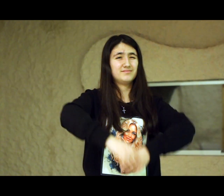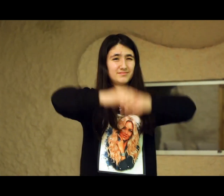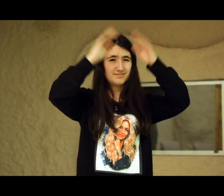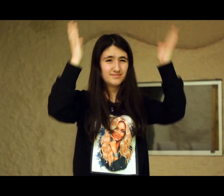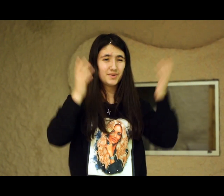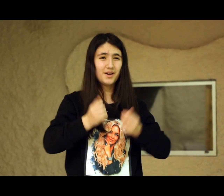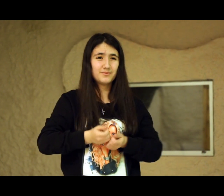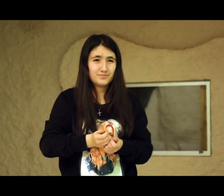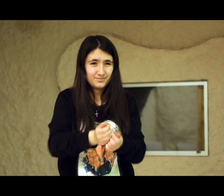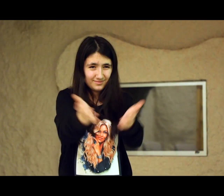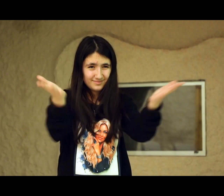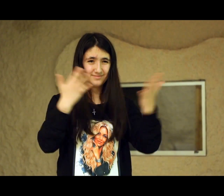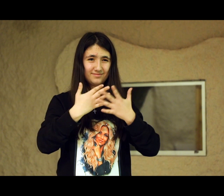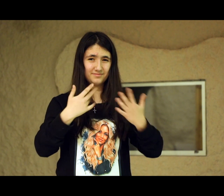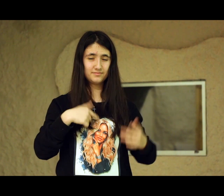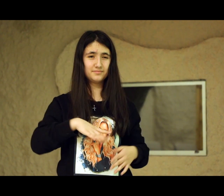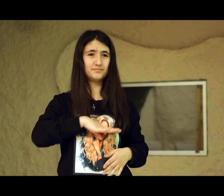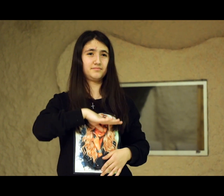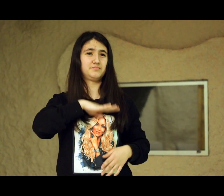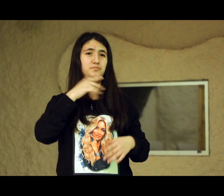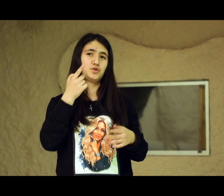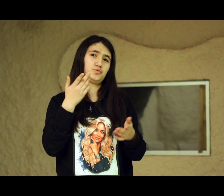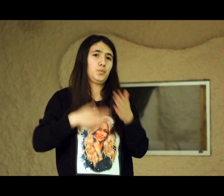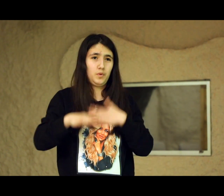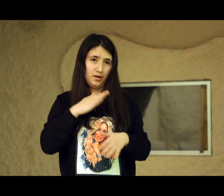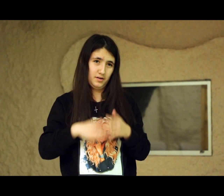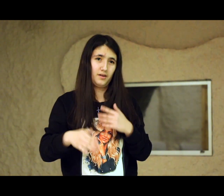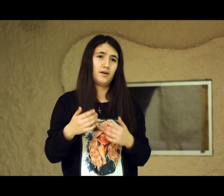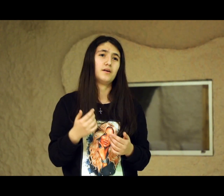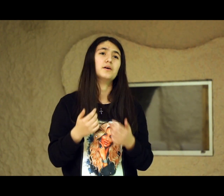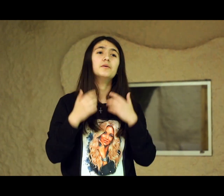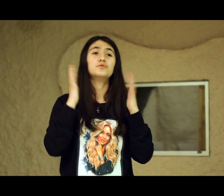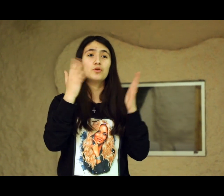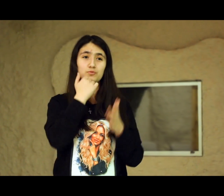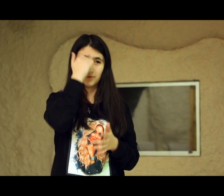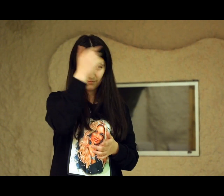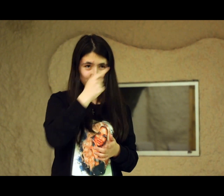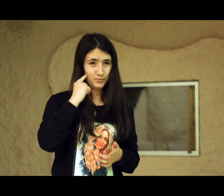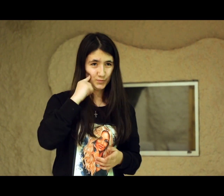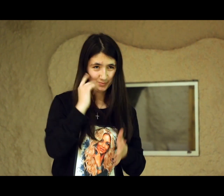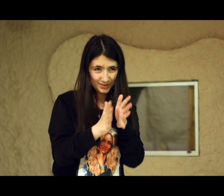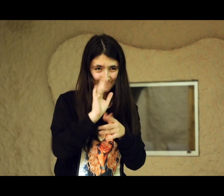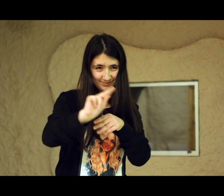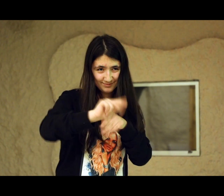երբ պատերազմ էր սկսվել, երբ որ մենք արարողություն էինք անում, այսպես